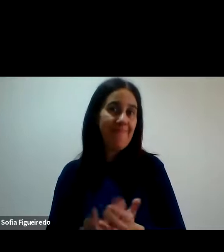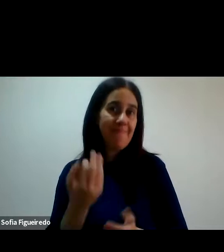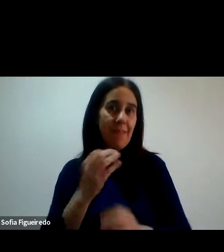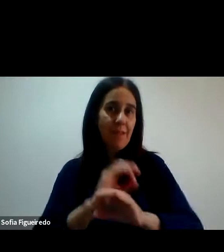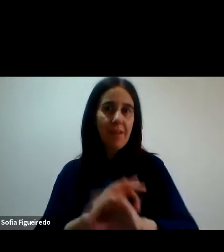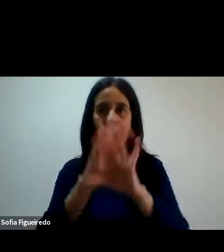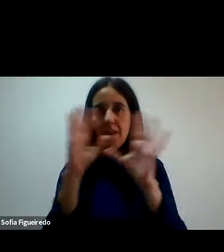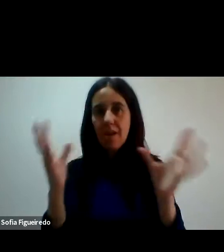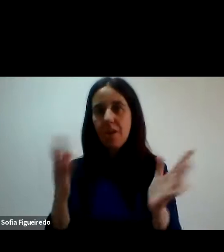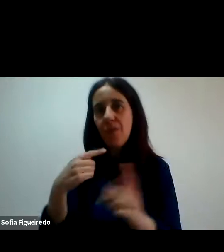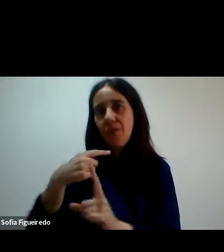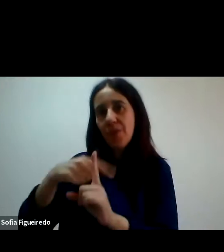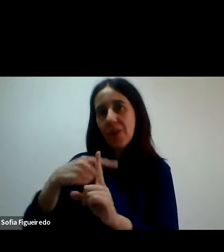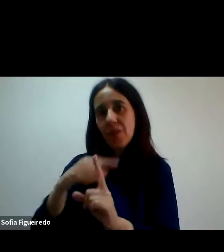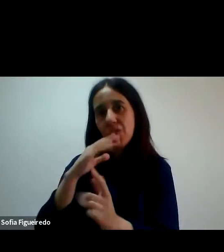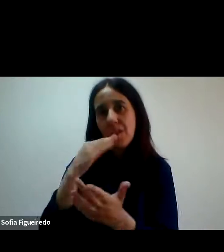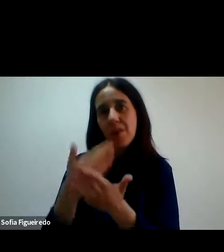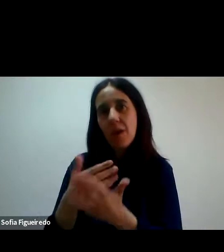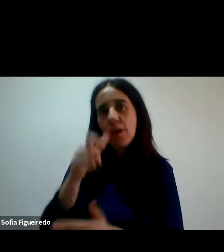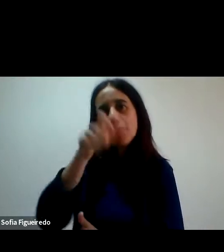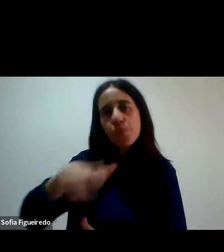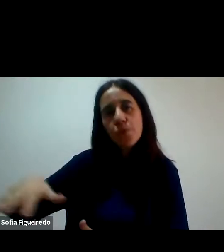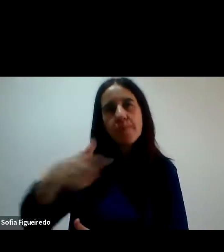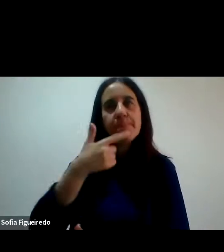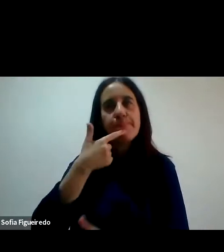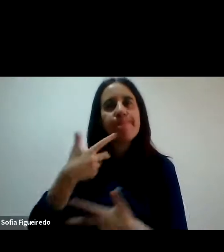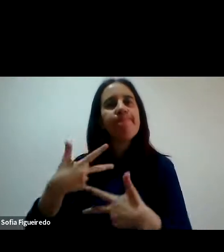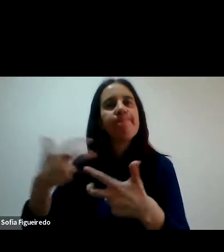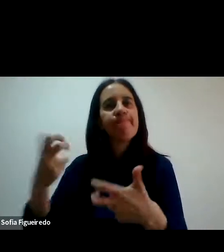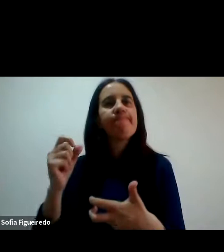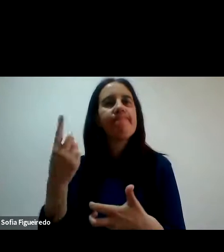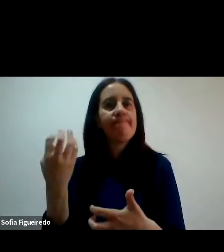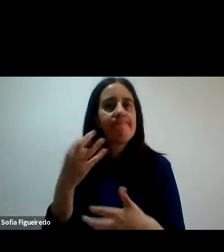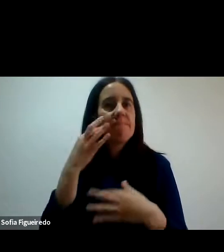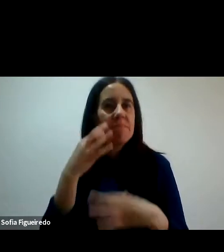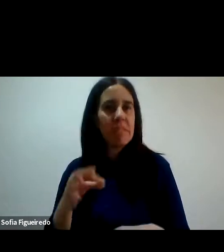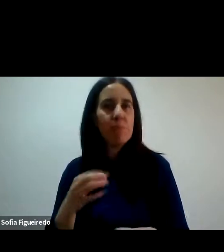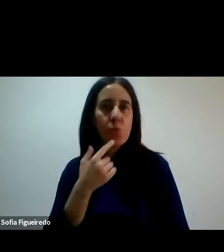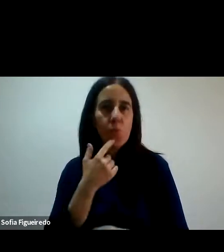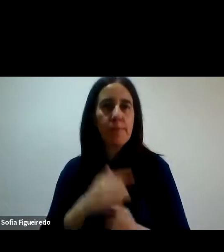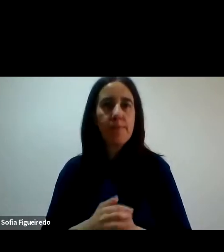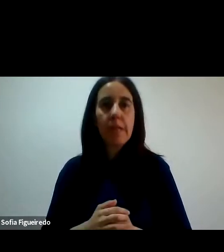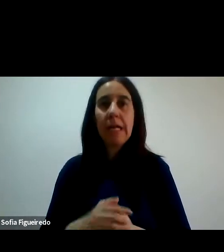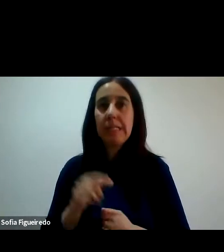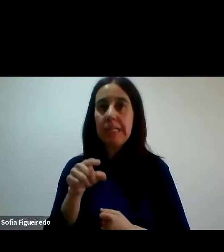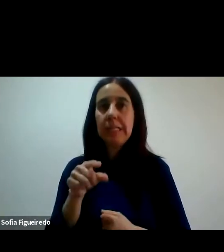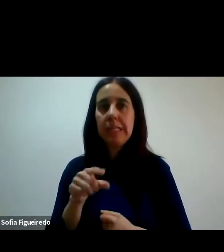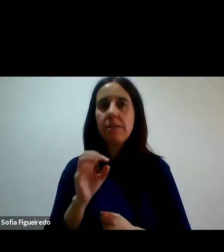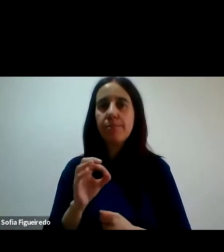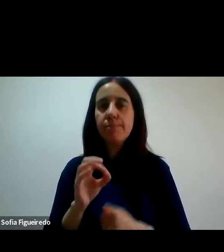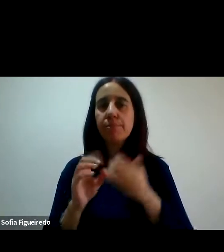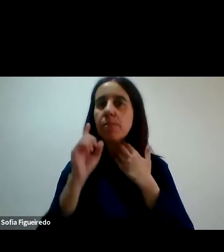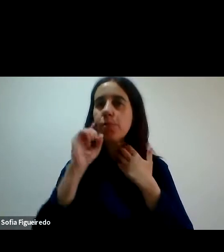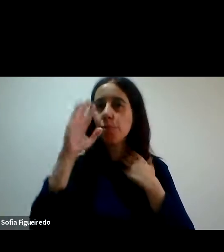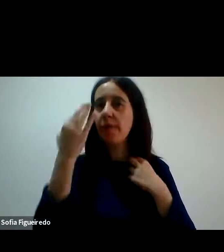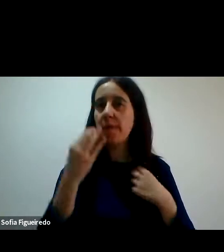clara, de uma forma de vantagem que as pessoas entendam rapidamente, de uma forma muito simples. Portanto, este é um ponto absolutamente central.